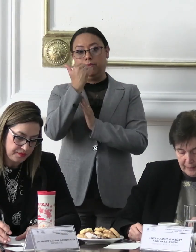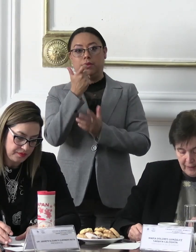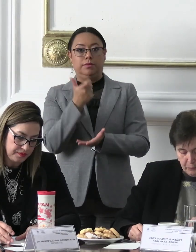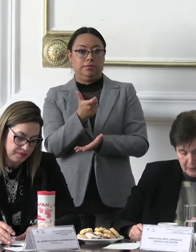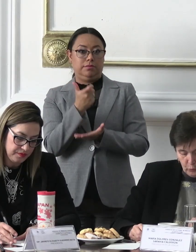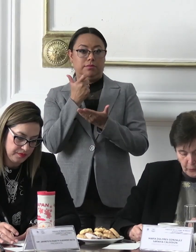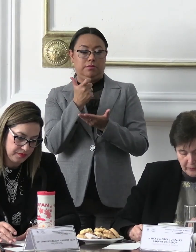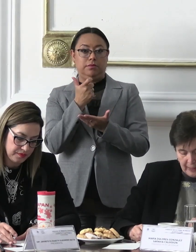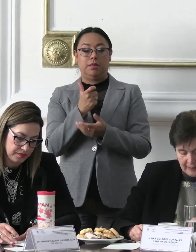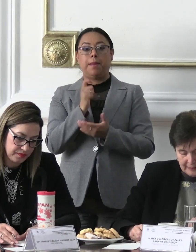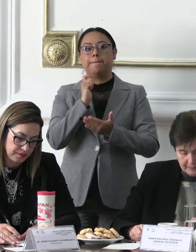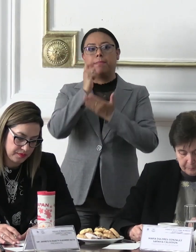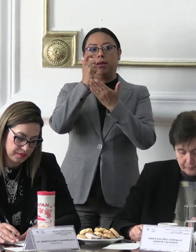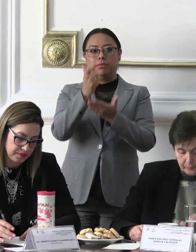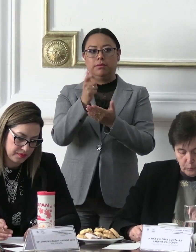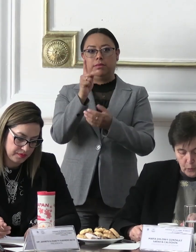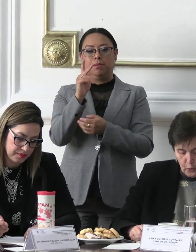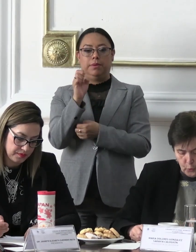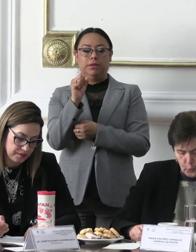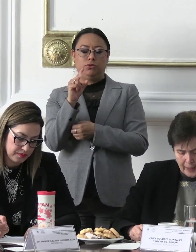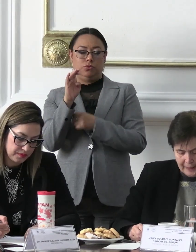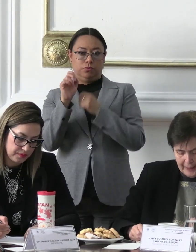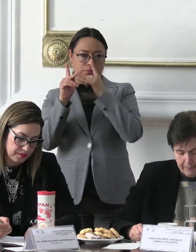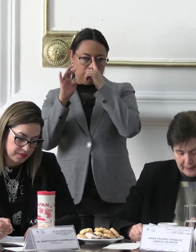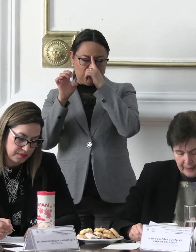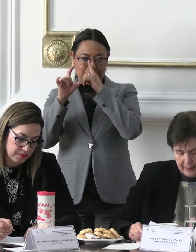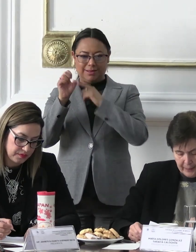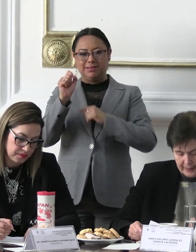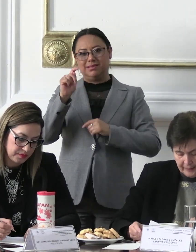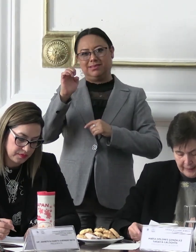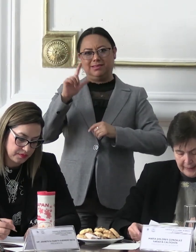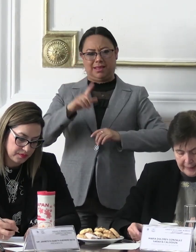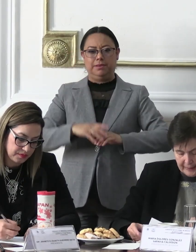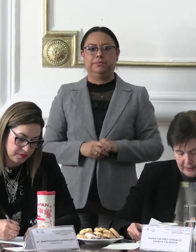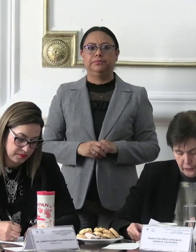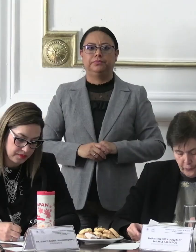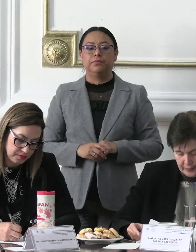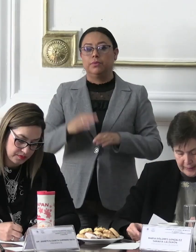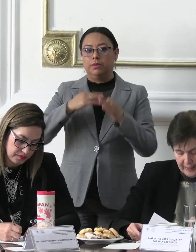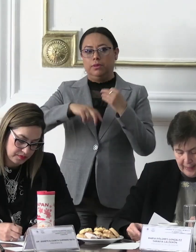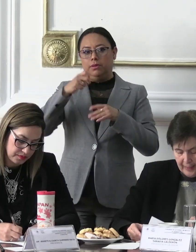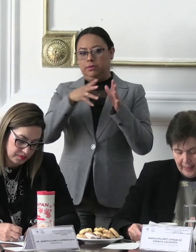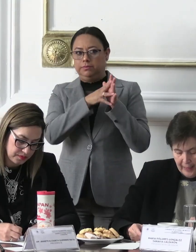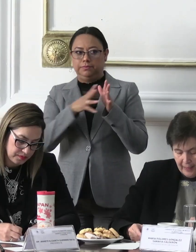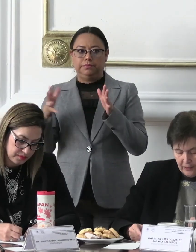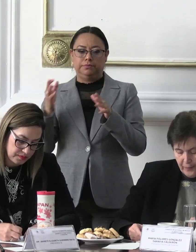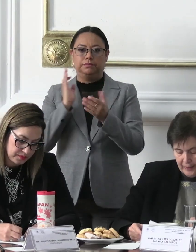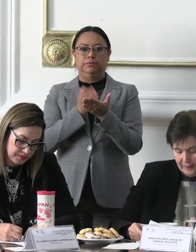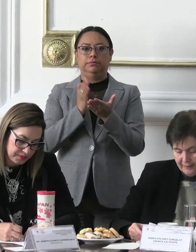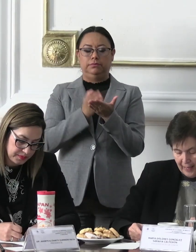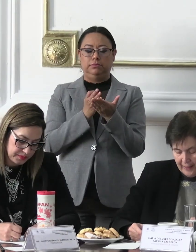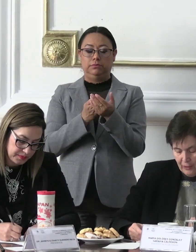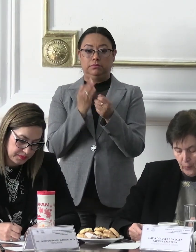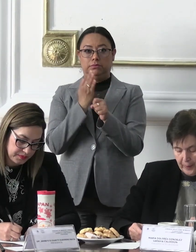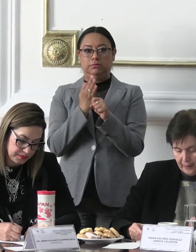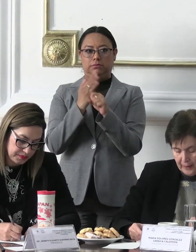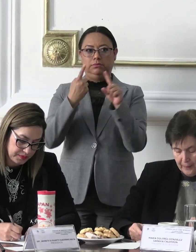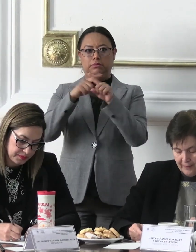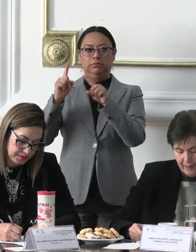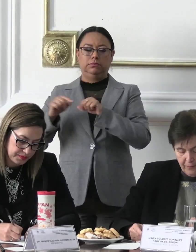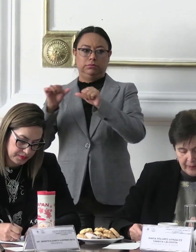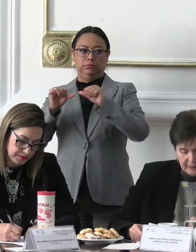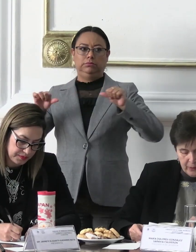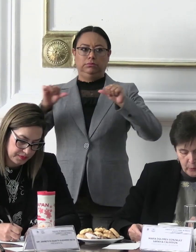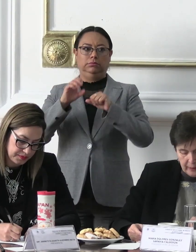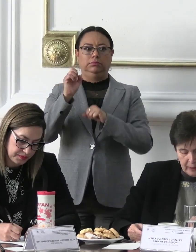de partidas presupuestales. Durante el presente ejercicio fiscal, las diferentes áreas